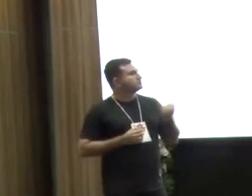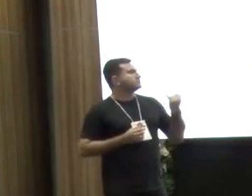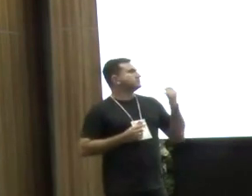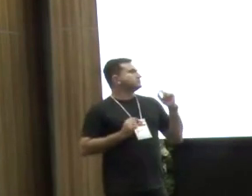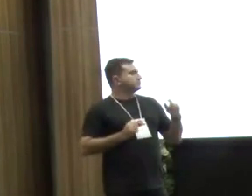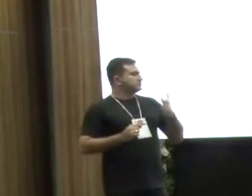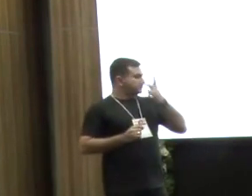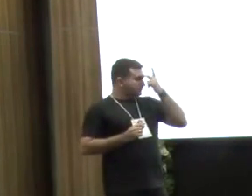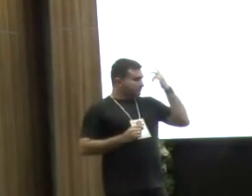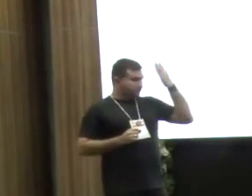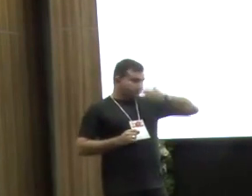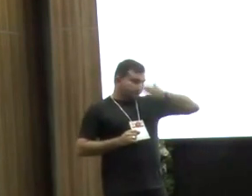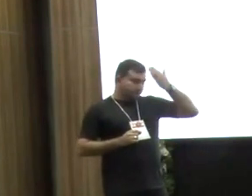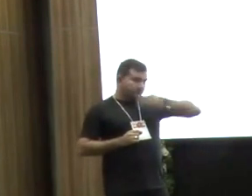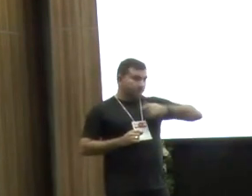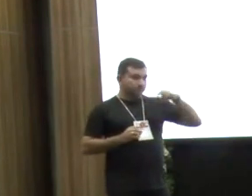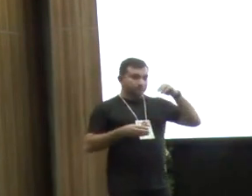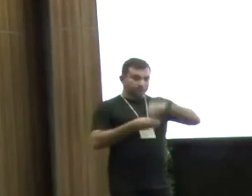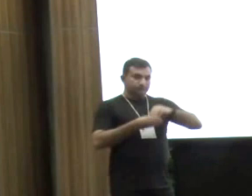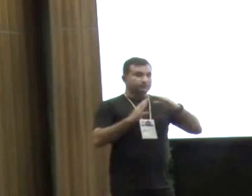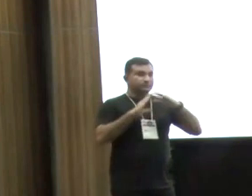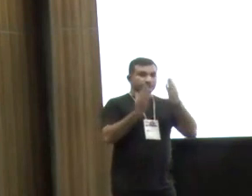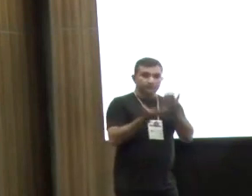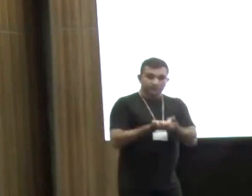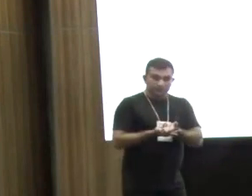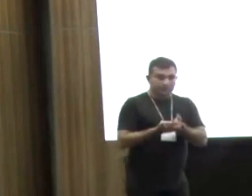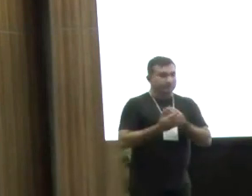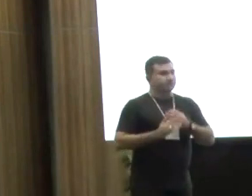fique invisível na escola.